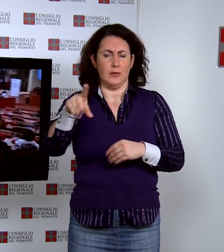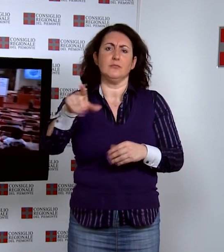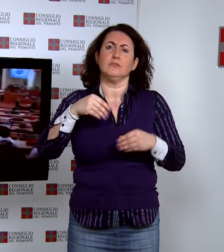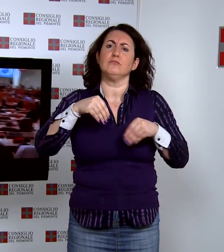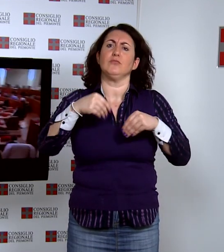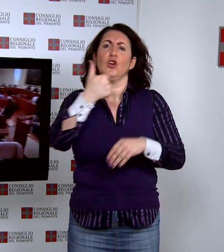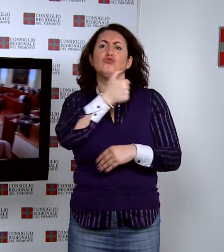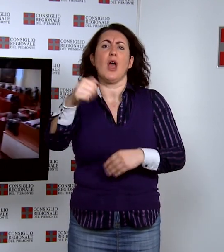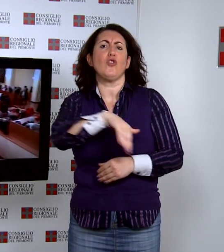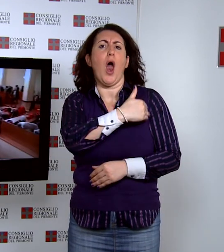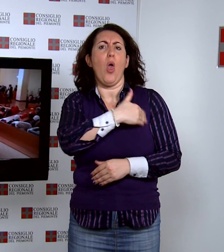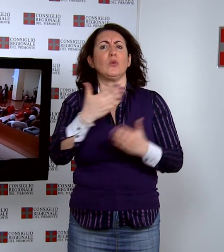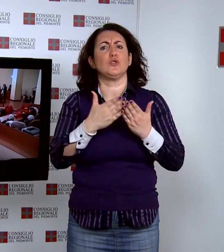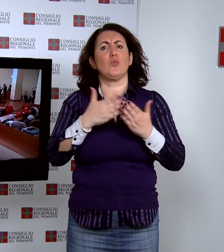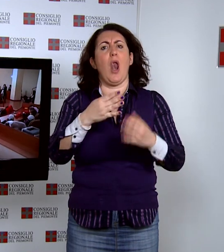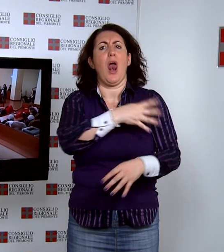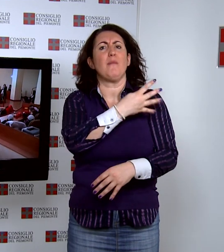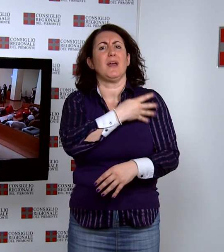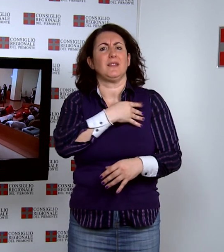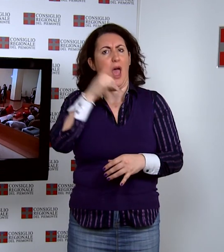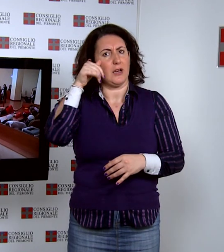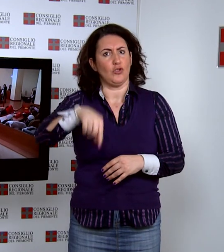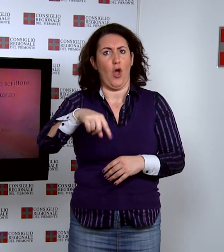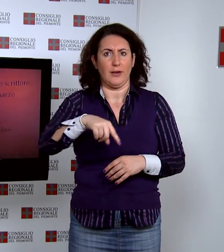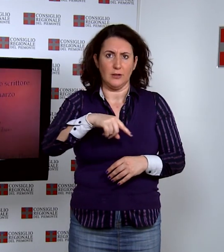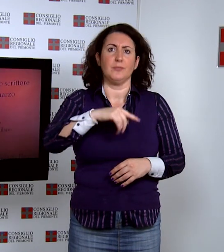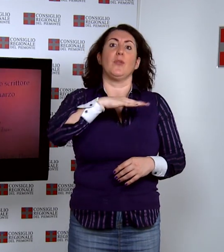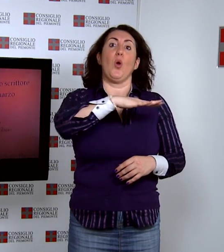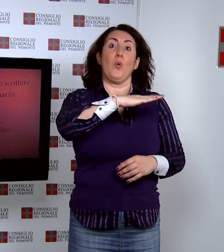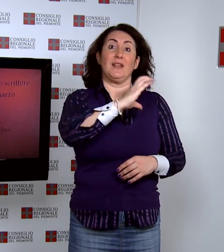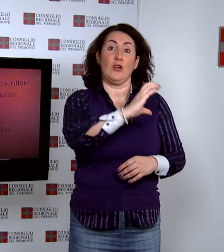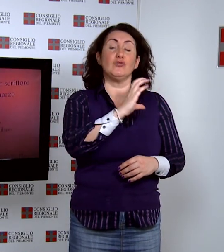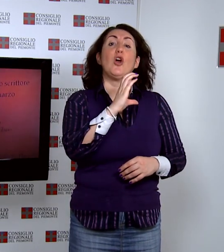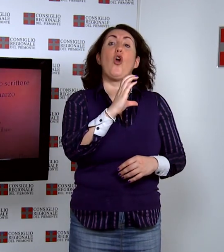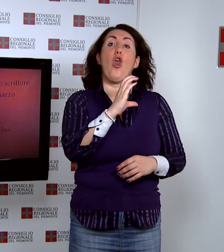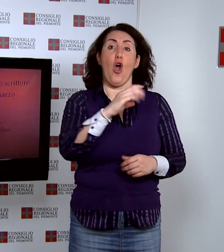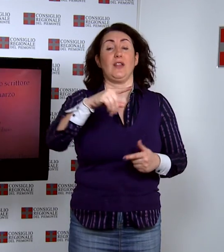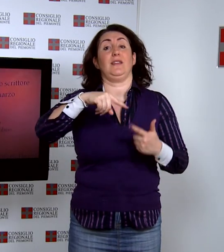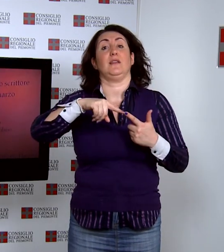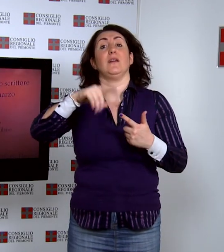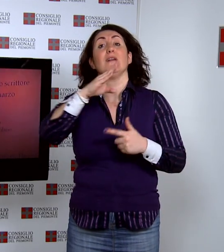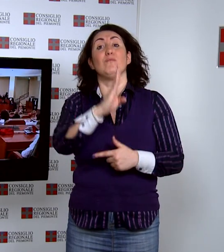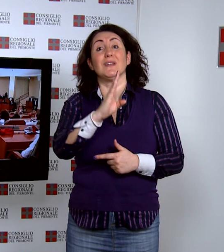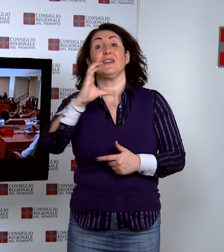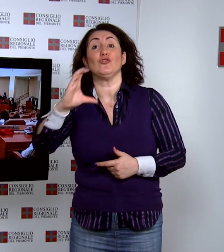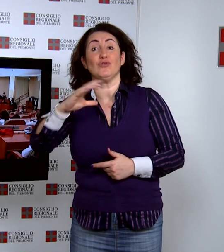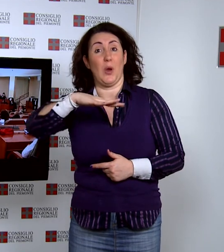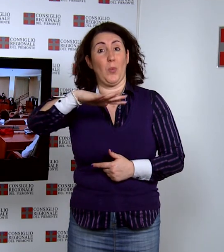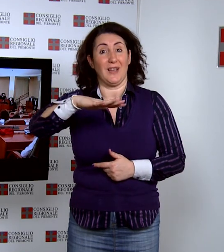delle scuole elementari torinesi. Si tratta della quinta C della Collodi, della quinta B e C della Vittorino da Feltre e della quarta